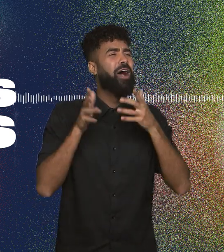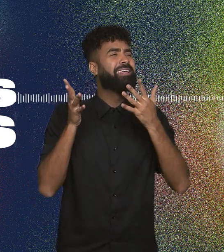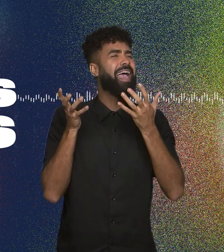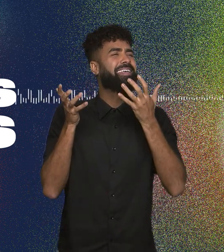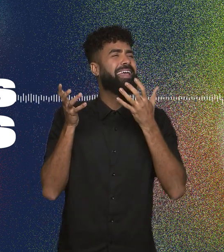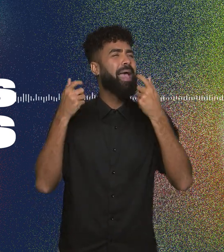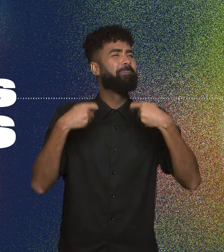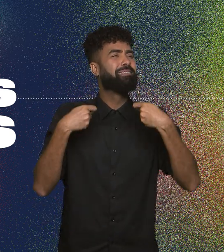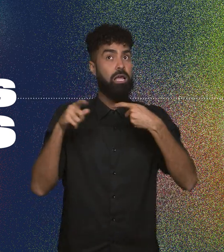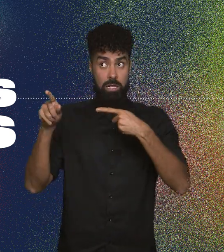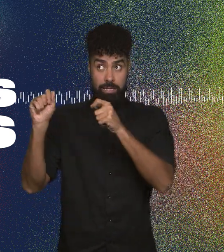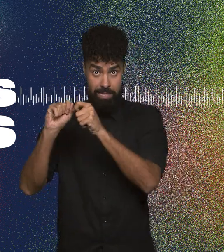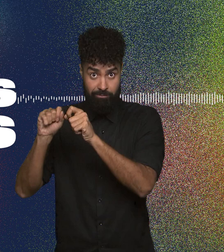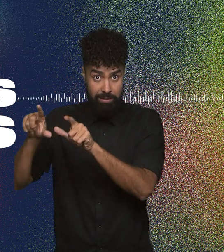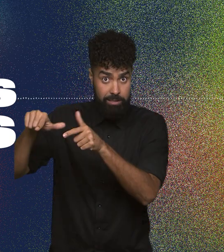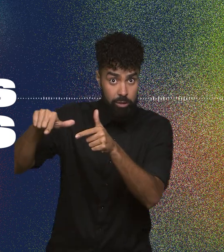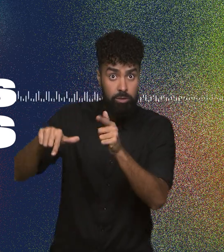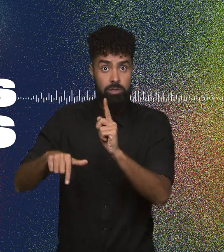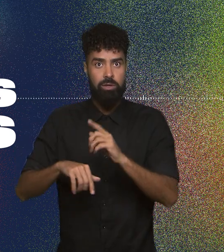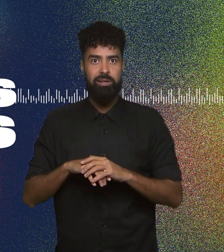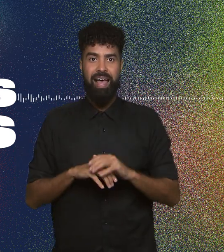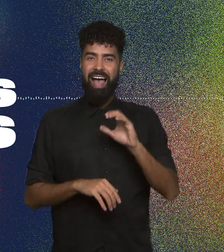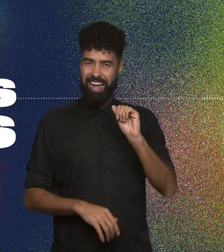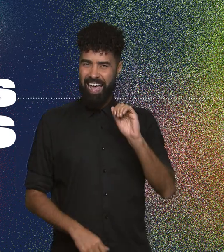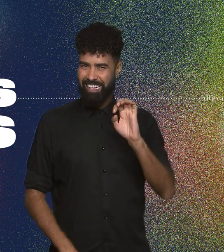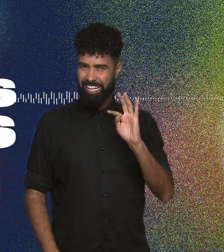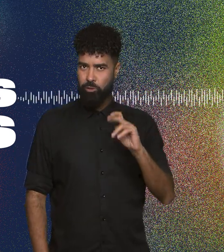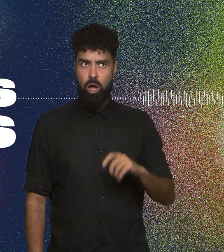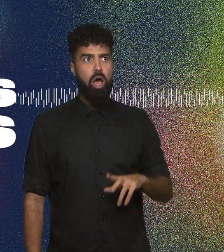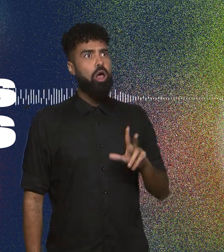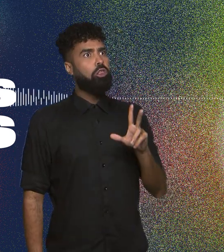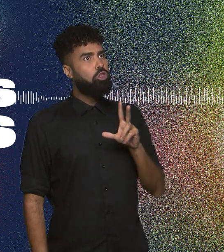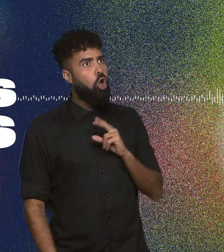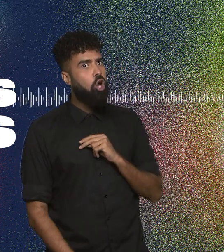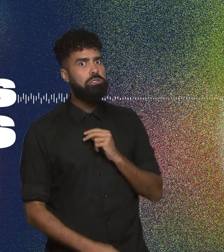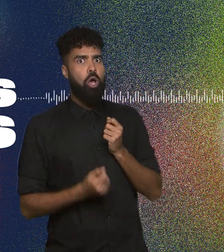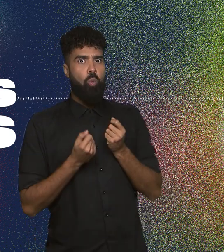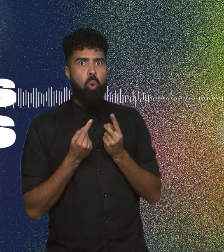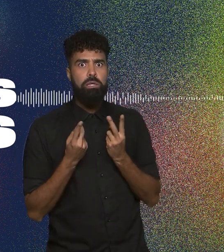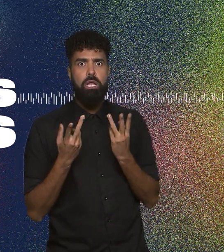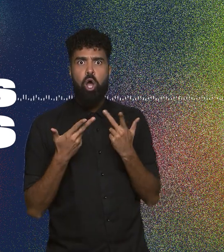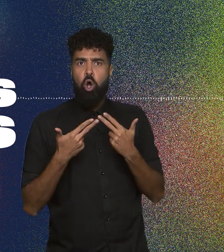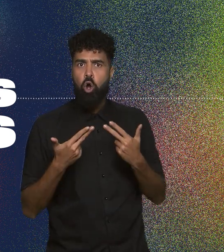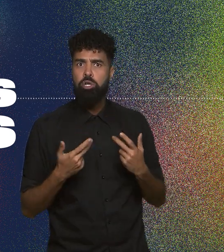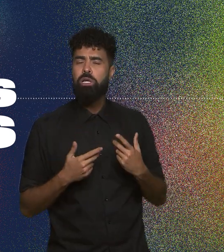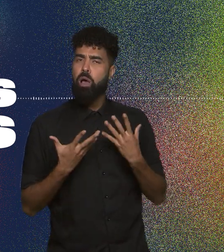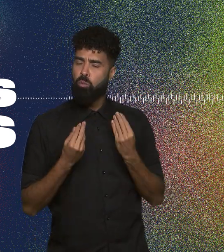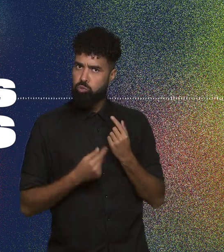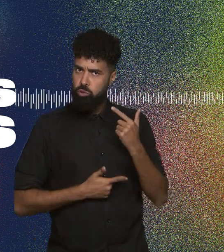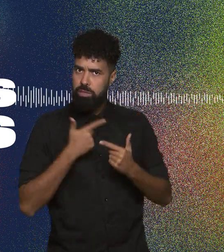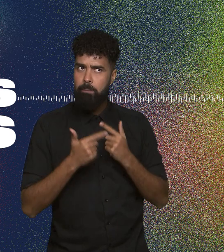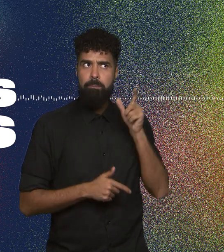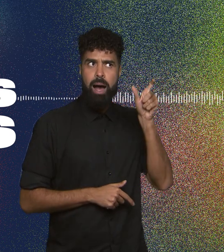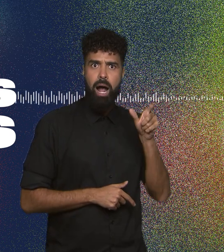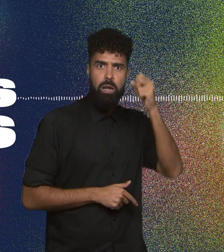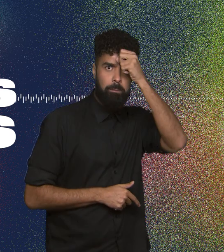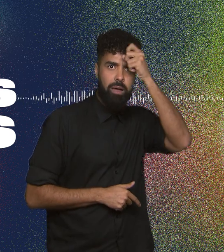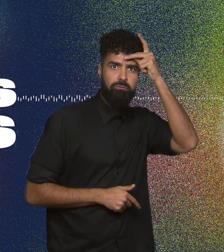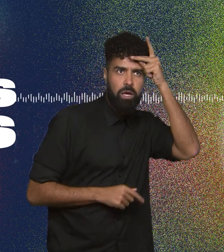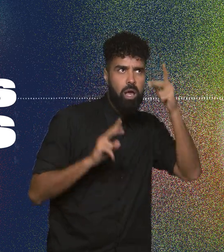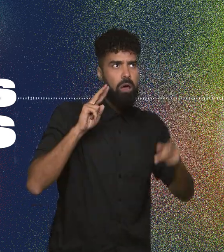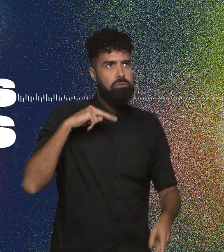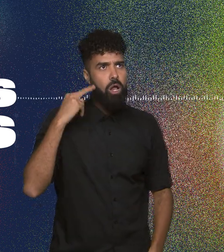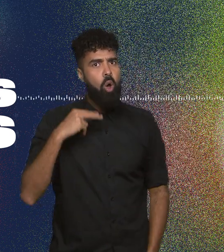mais precisa. Nossa, quanta coisa! Então tem muito trabalho para todo mundo. E como a gente sabe